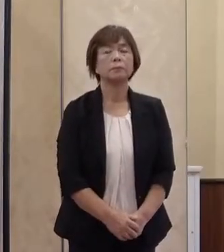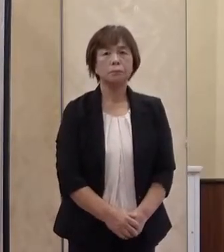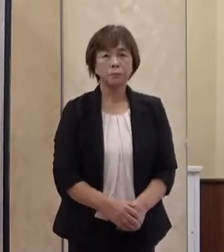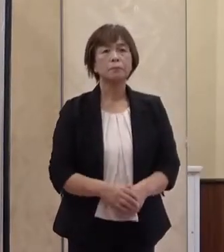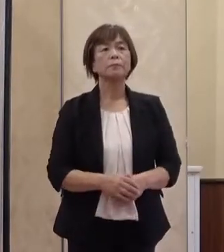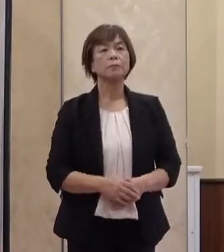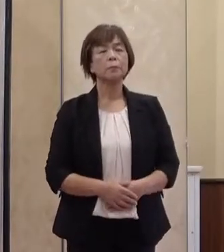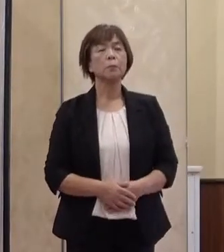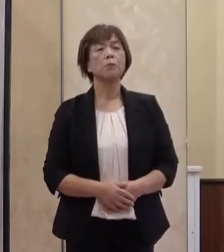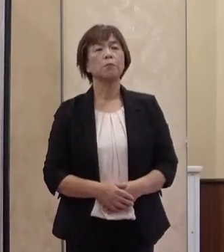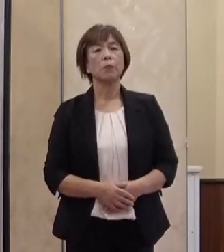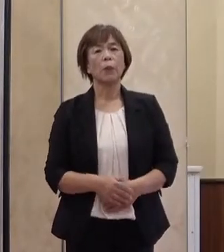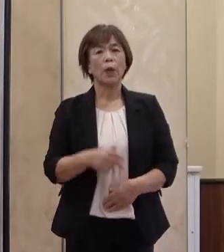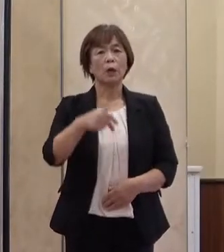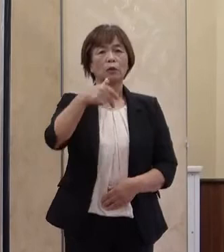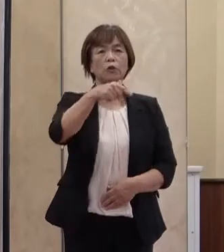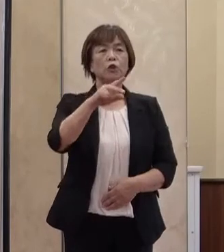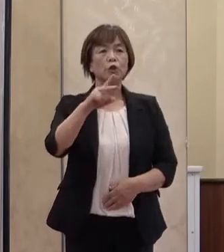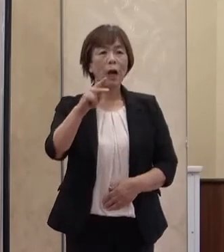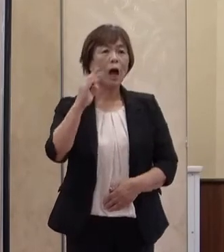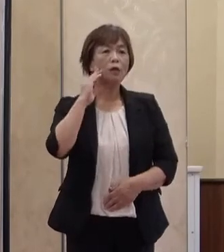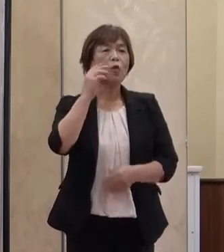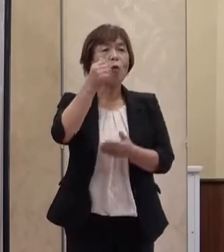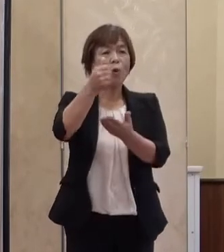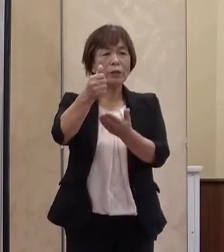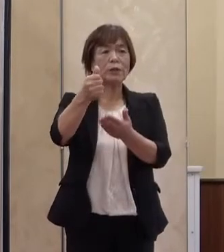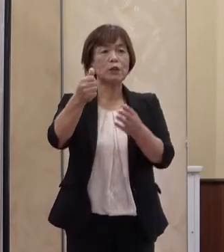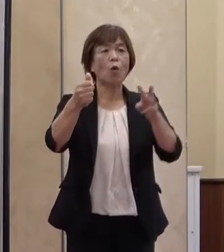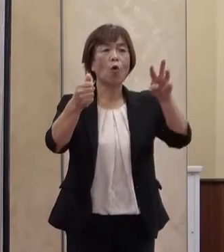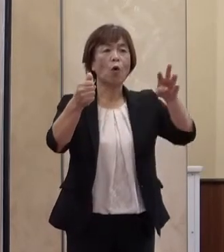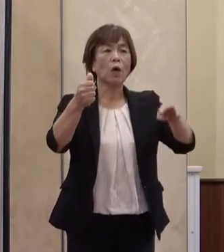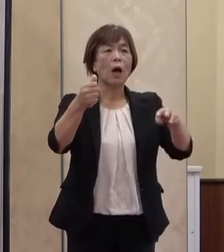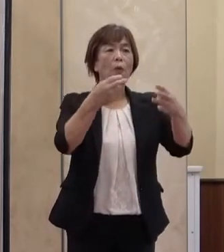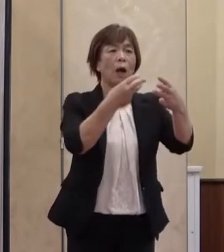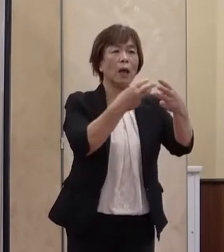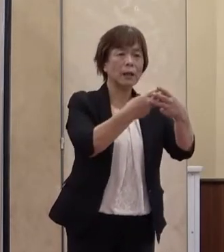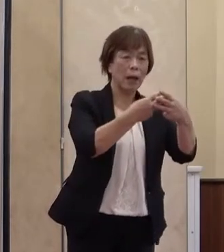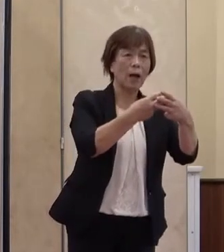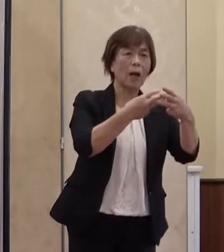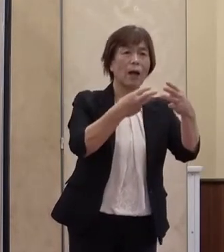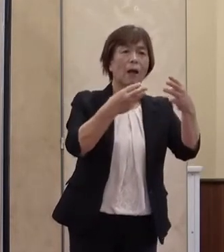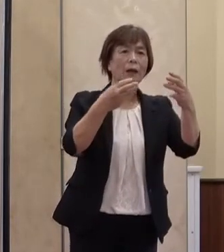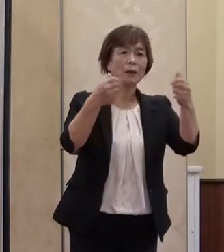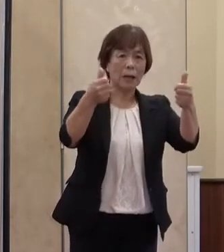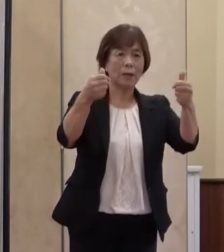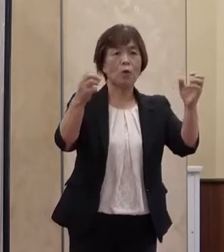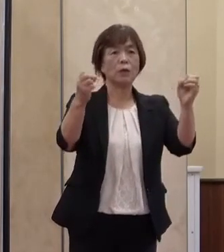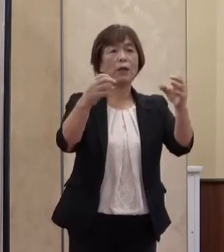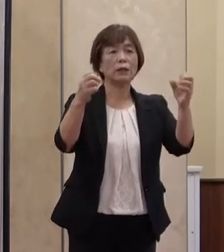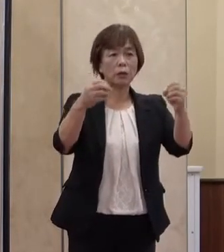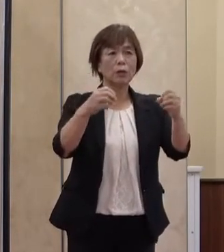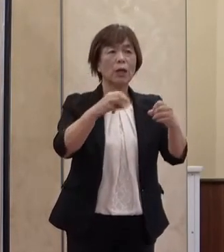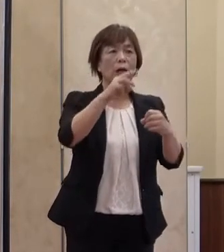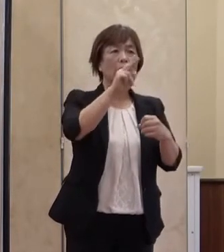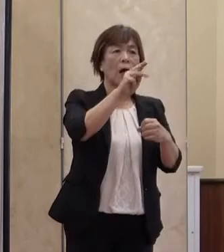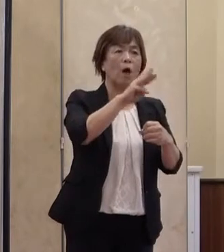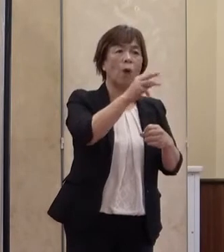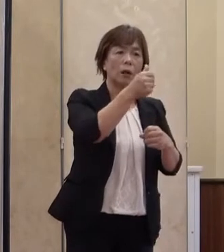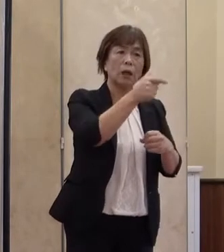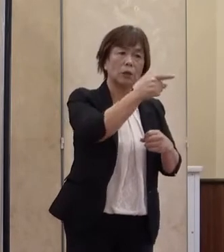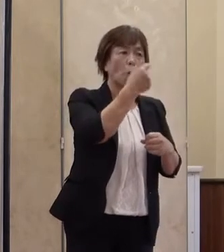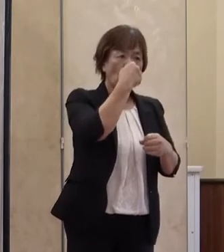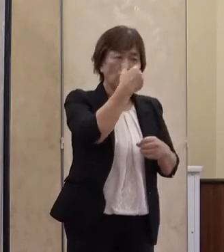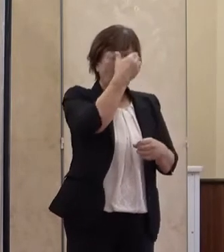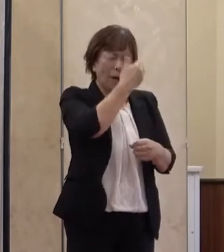いや、まず、菅総理と川田さんとのやり取り、そもそも僕、川田さんと存じ上げませんが、川